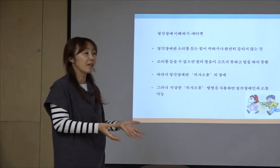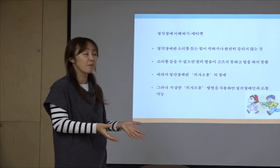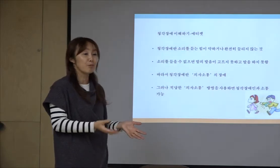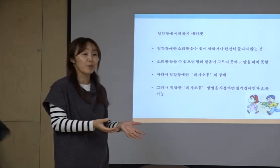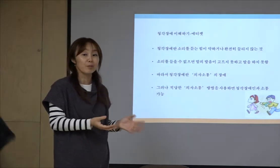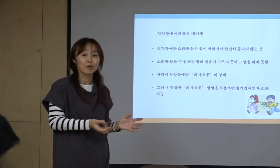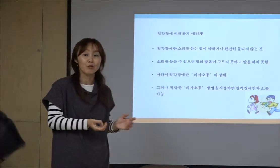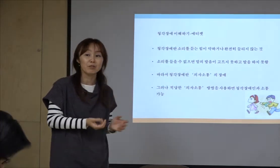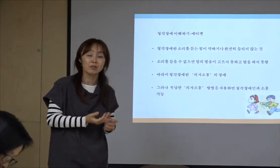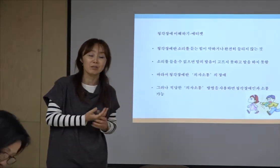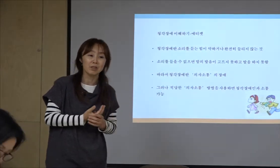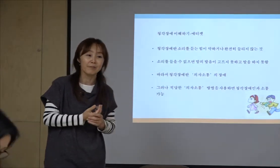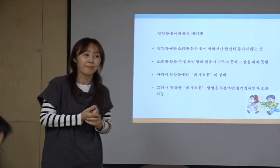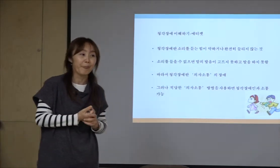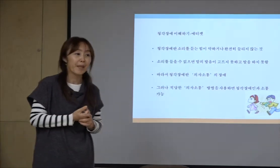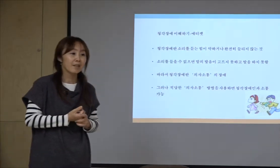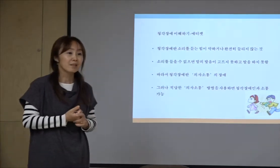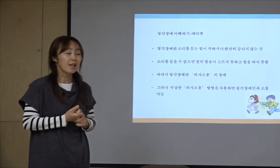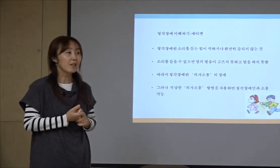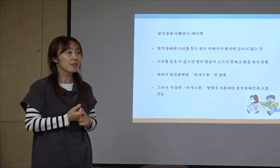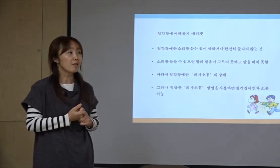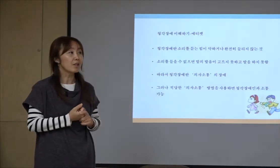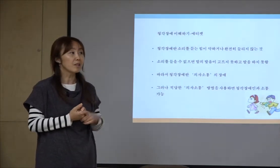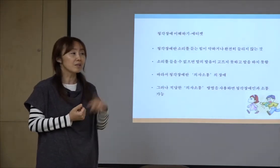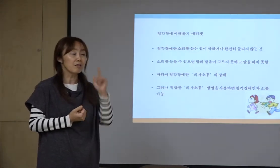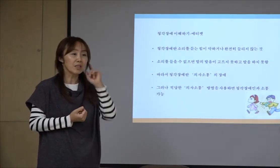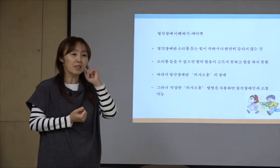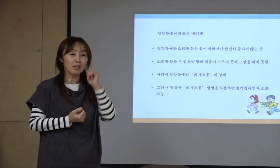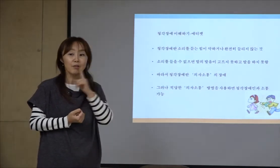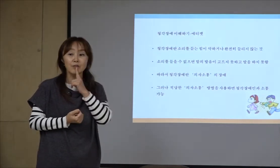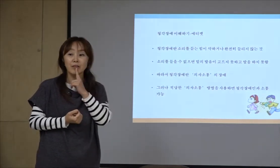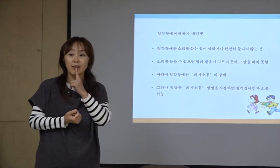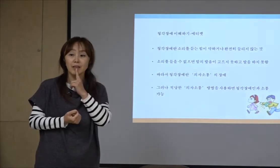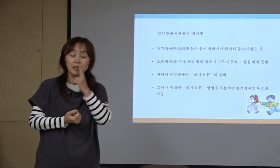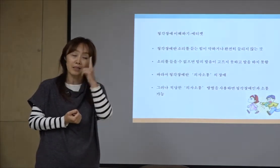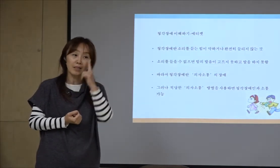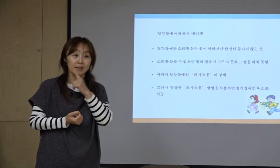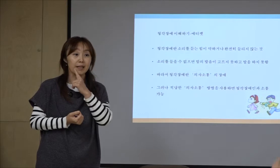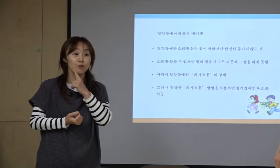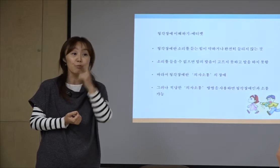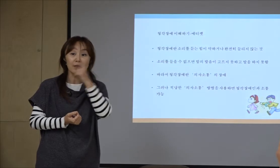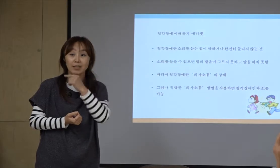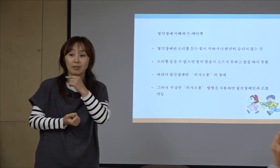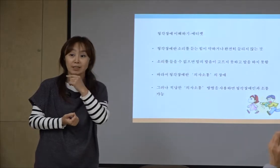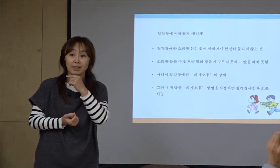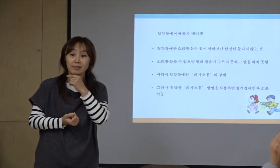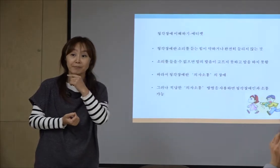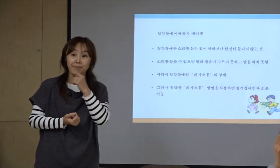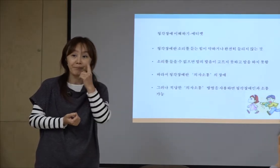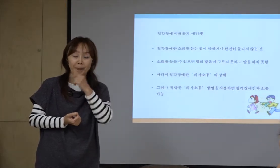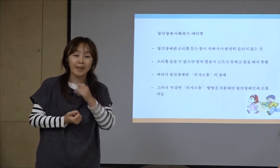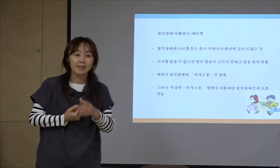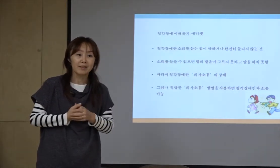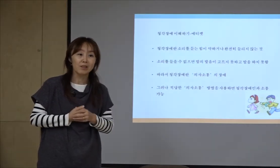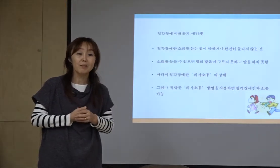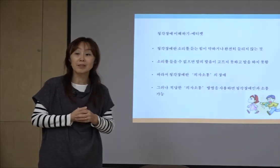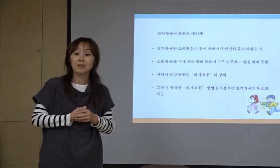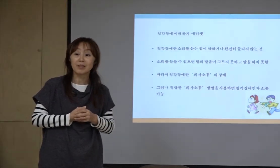장애의 불편함은 줄어드는 거예요. 그 헬런 켈러가 청각장애랑 언어장애랑 시각장애랑 다 중복장애였잖아요. 근데 설리반